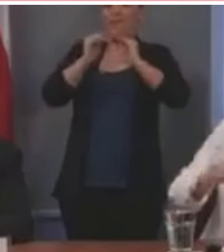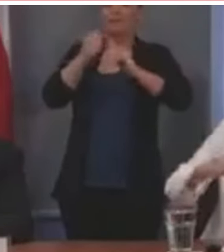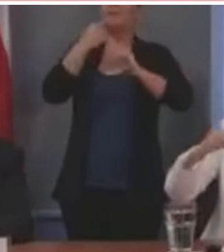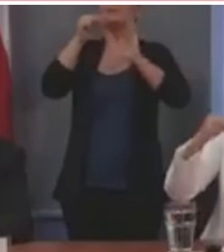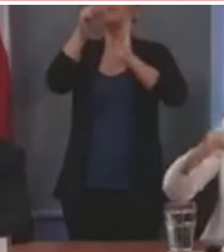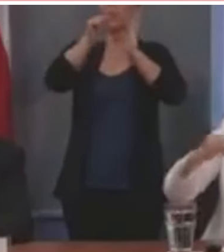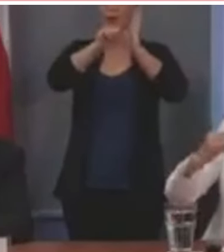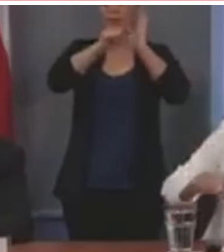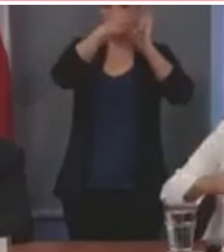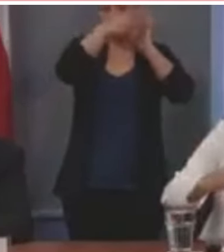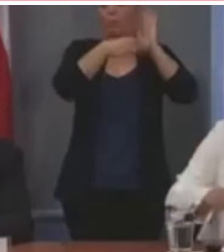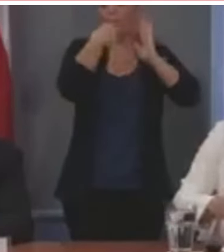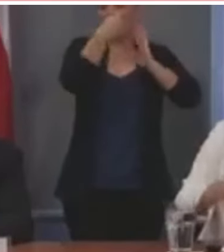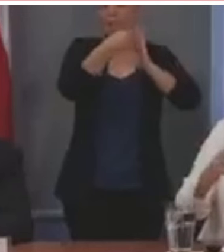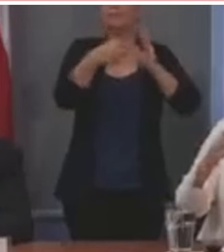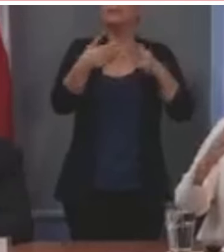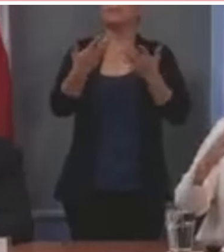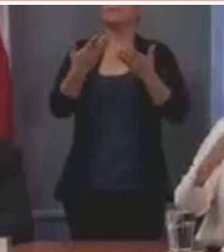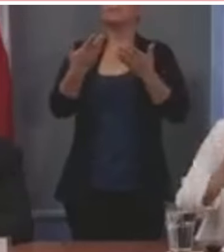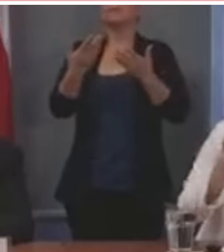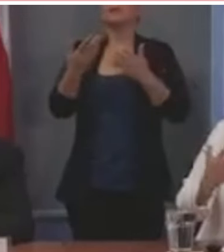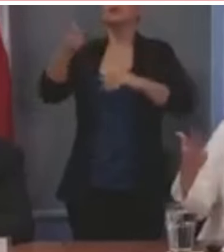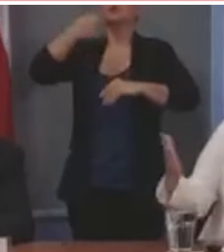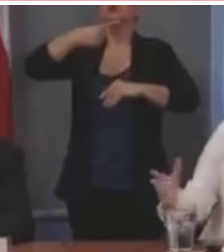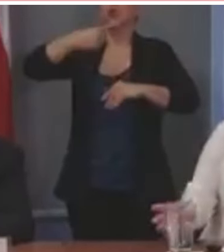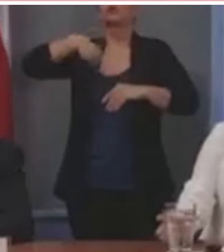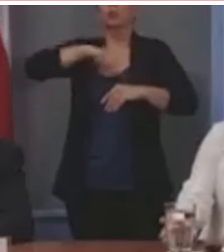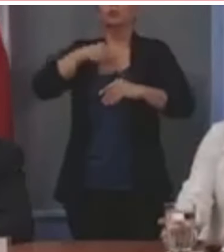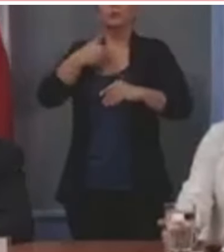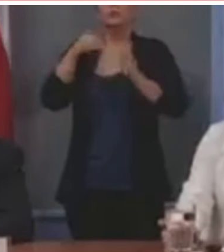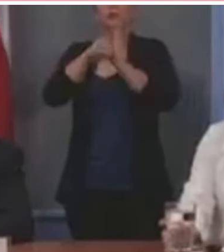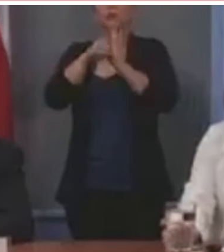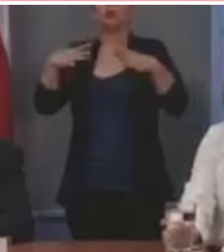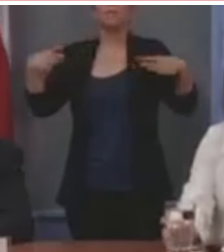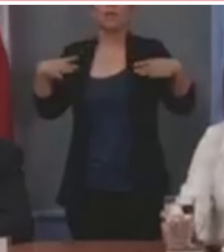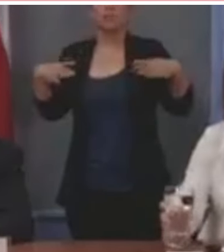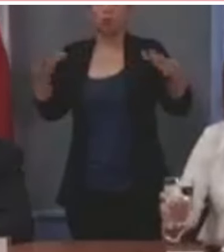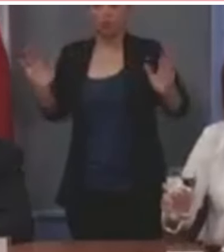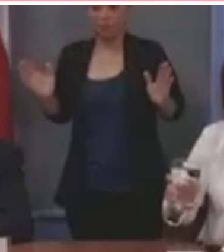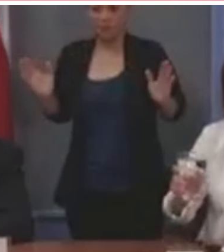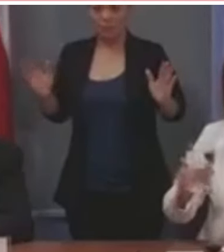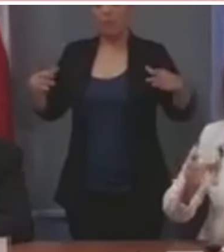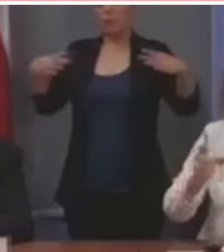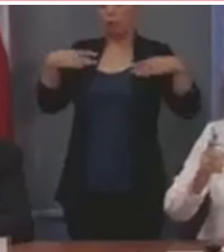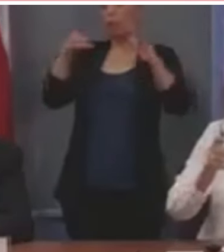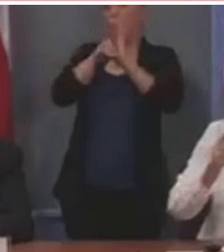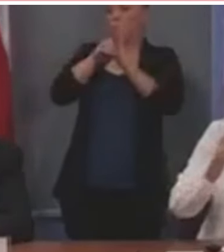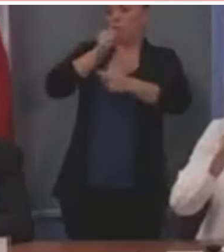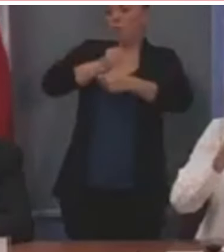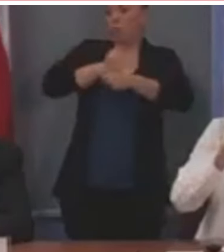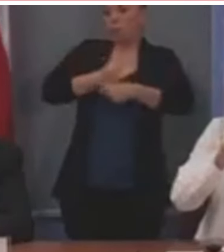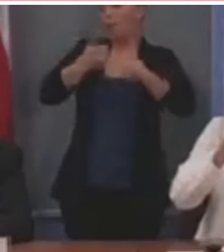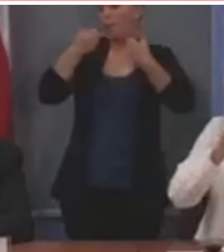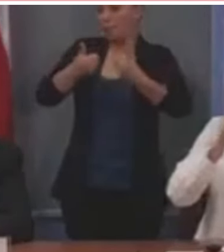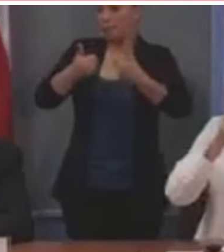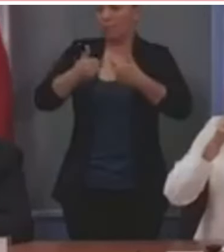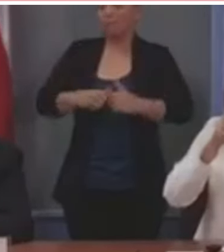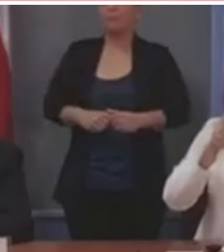que tenemos de alguna forma que gozar de nuestras vacaciones. Nuestras vacaciones son un derecho laboral.